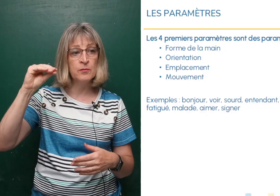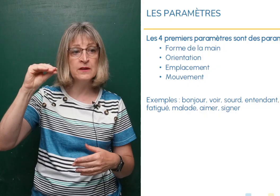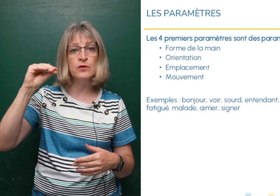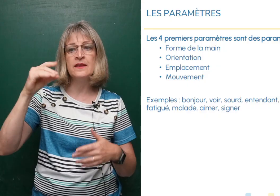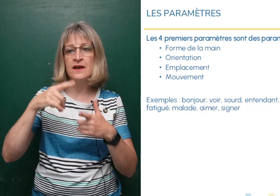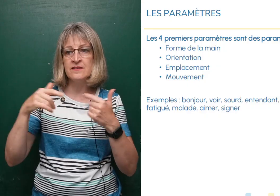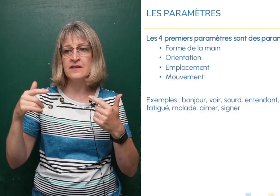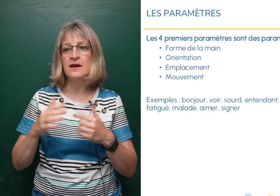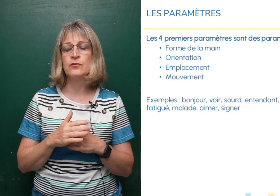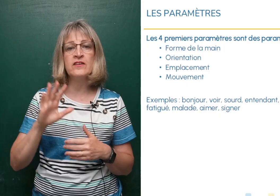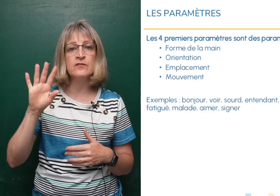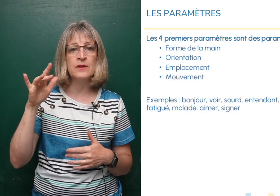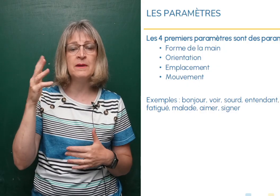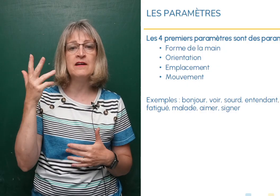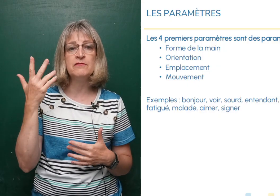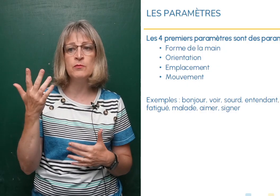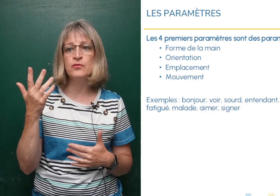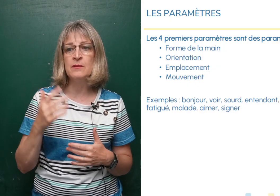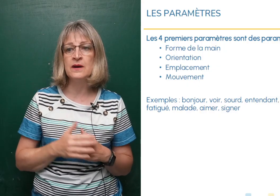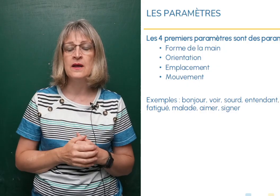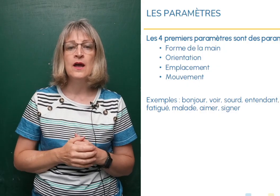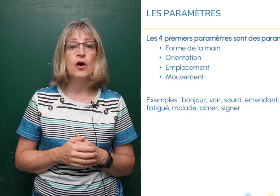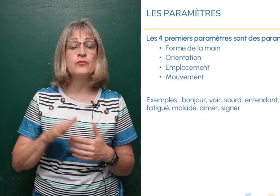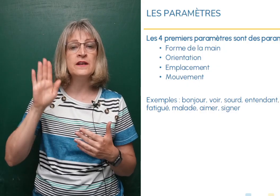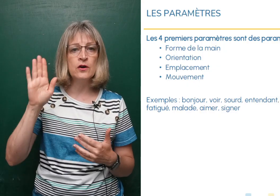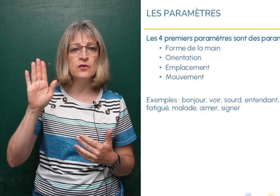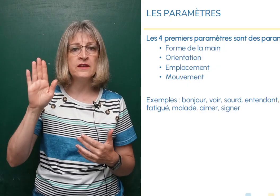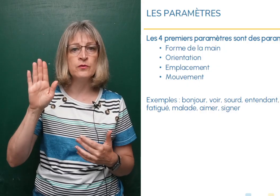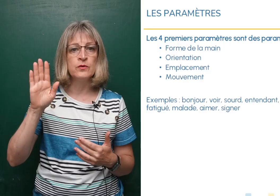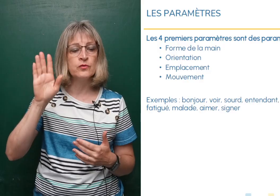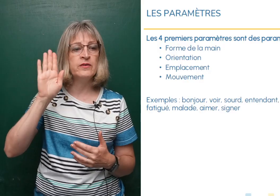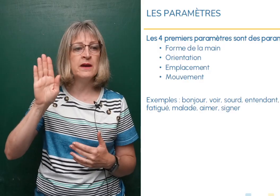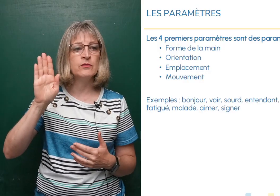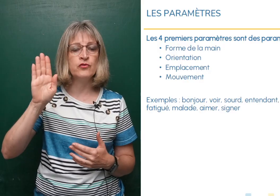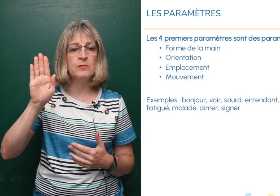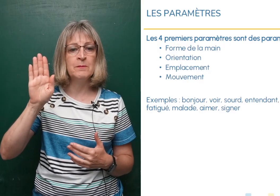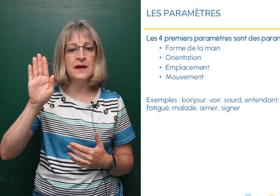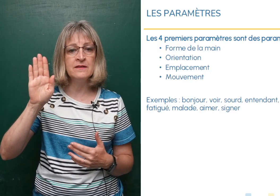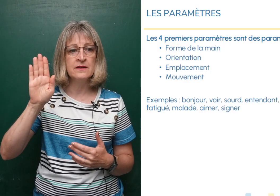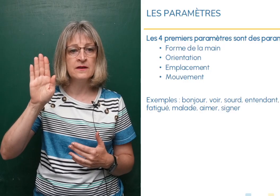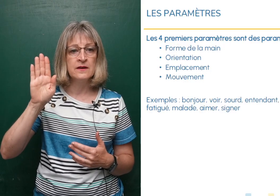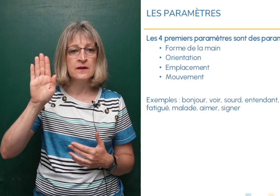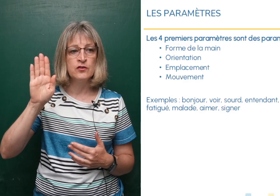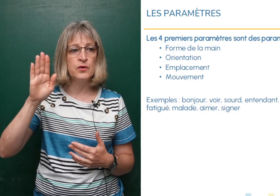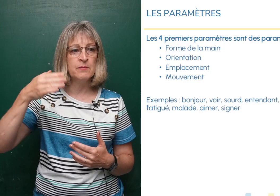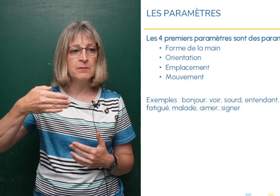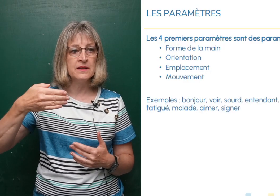de canard? Etc. Donc ça, c'est ce qu'on appelle la forme de la main. Ensuite, l'orientation. Donc si par exemple, je suis main plate, je peux être main plate comme